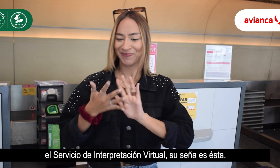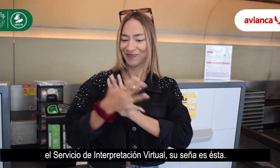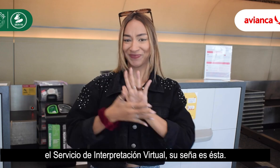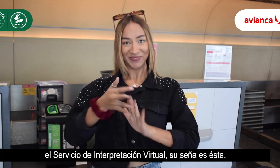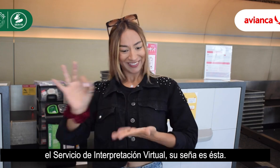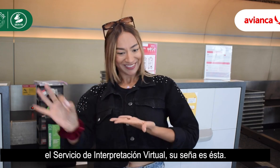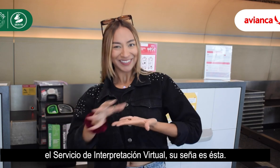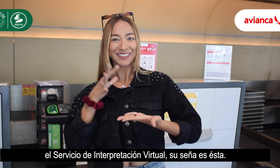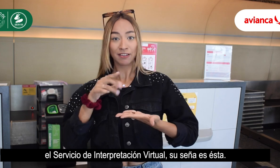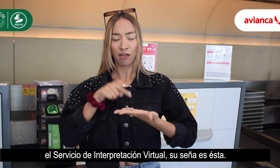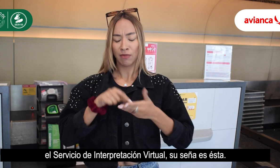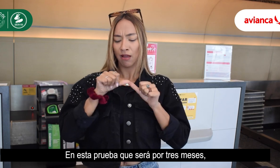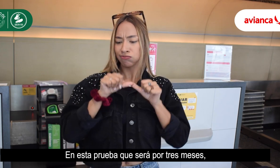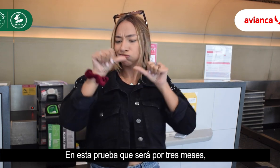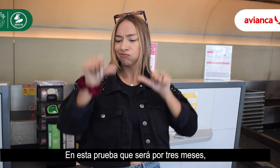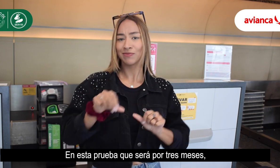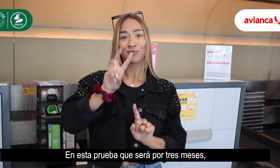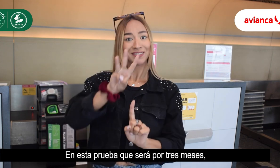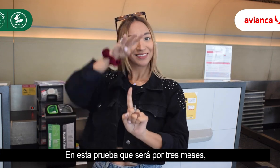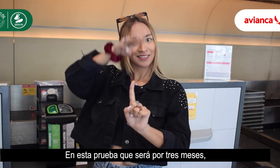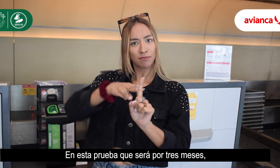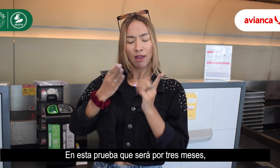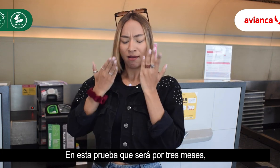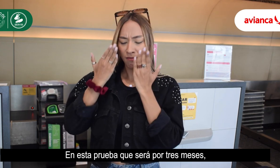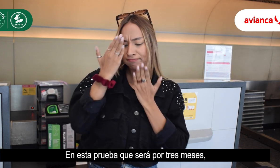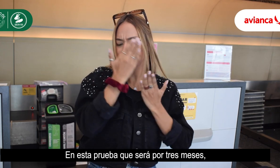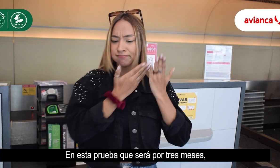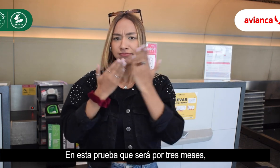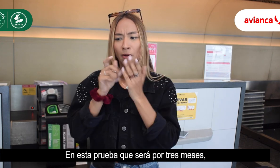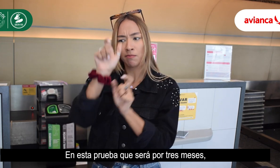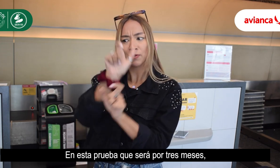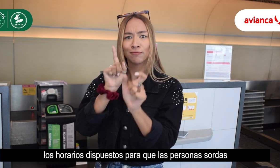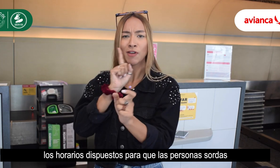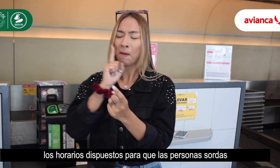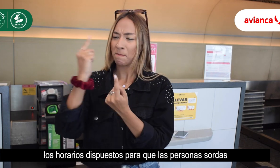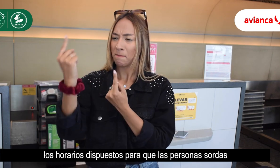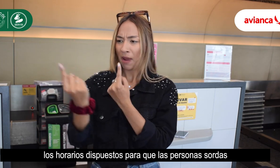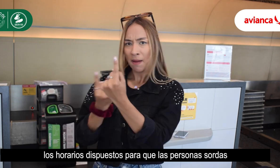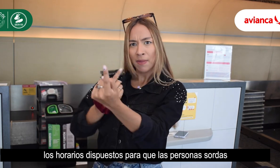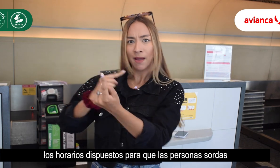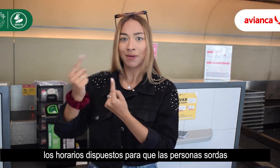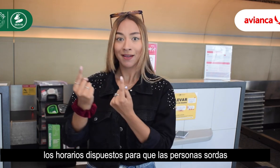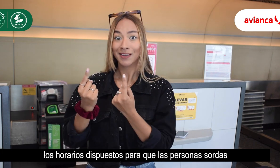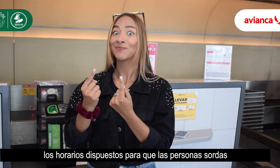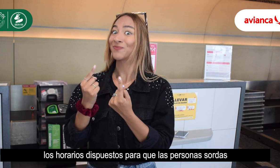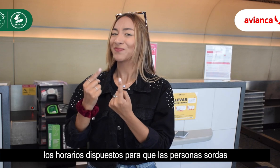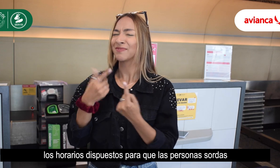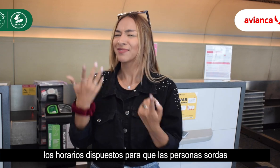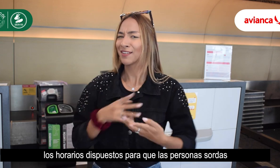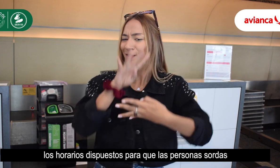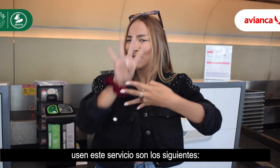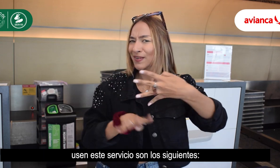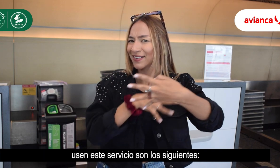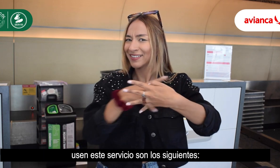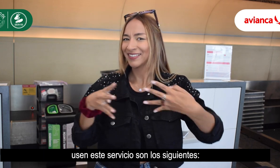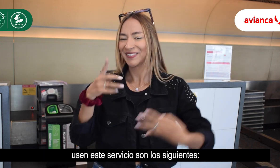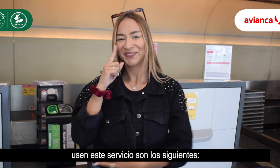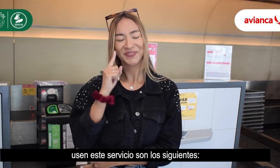Su seña es esta. En esta prueba, que será por tres meses, los horarios dispuestos para que las personas sordas usen este servicio